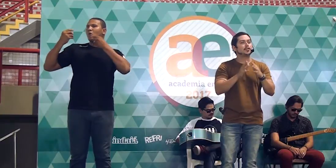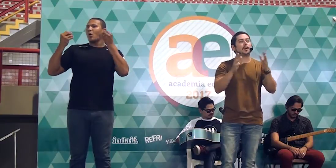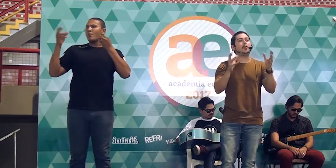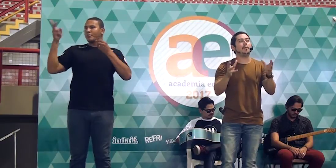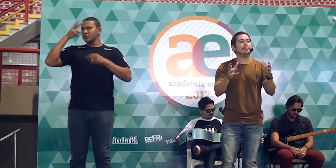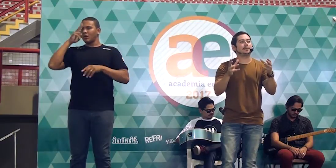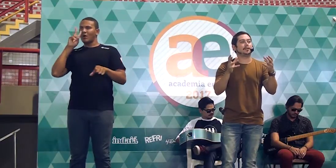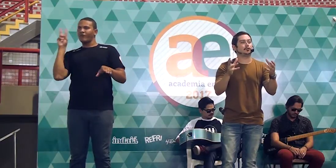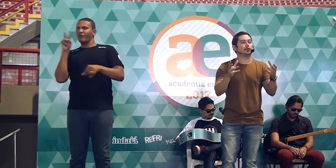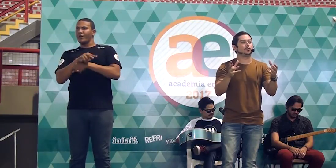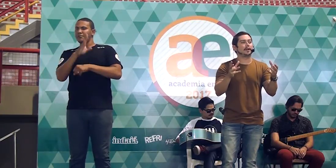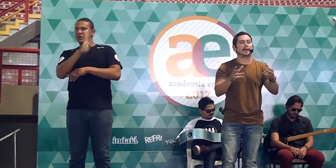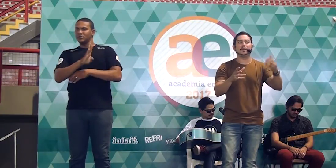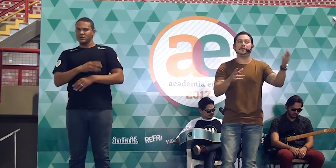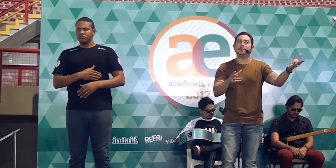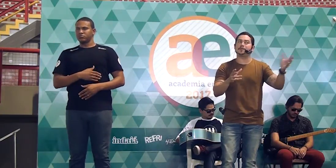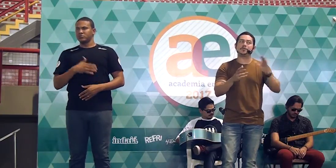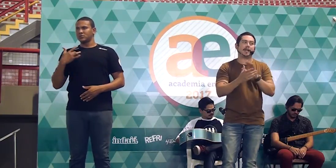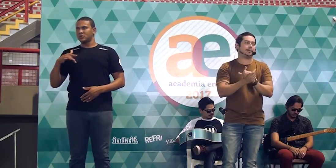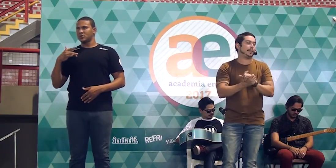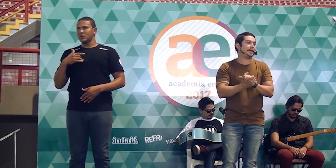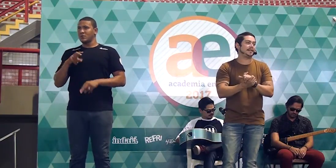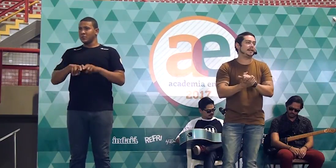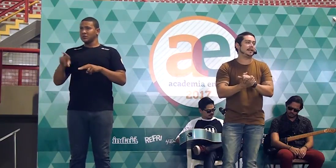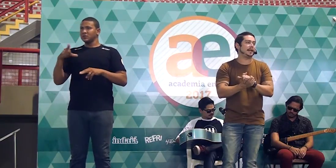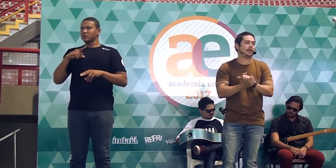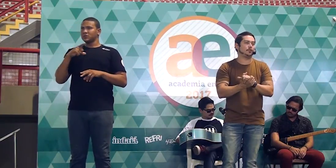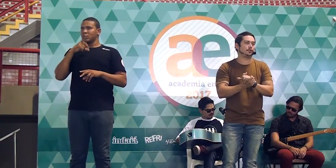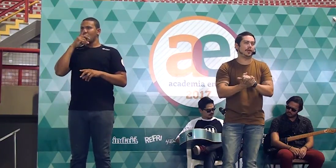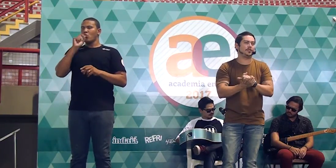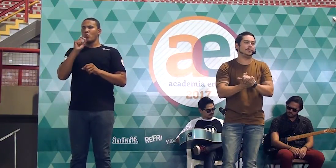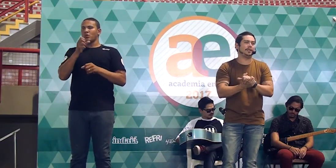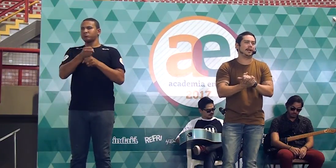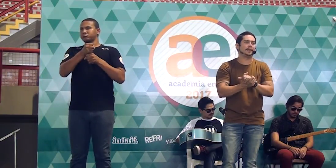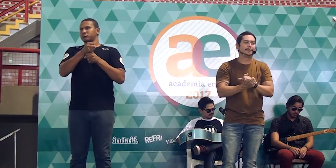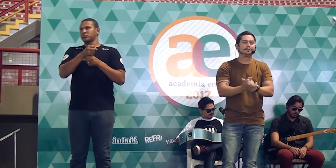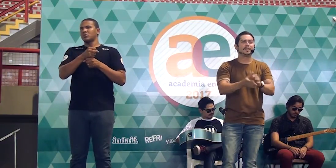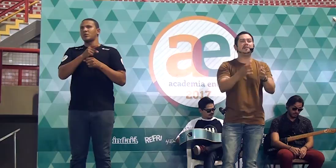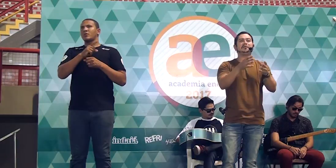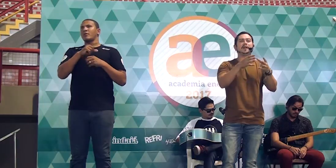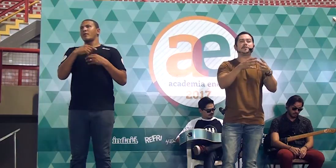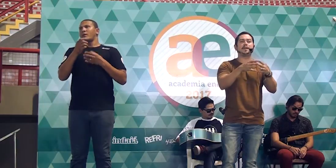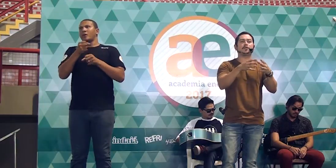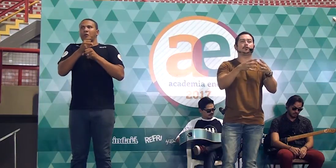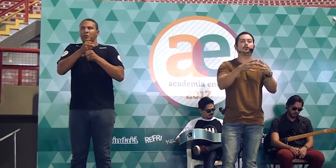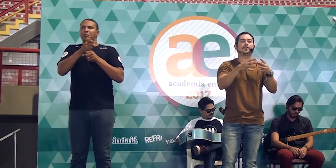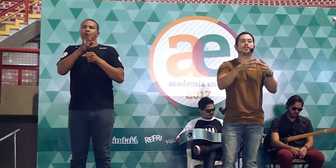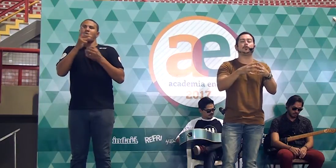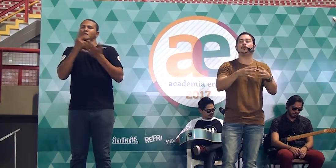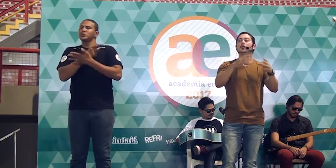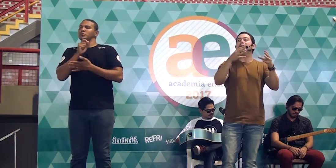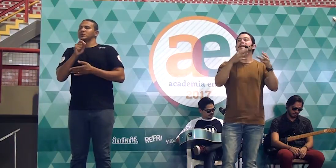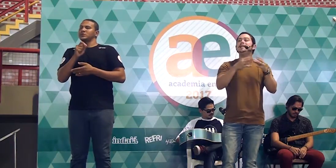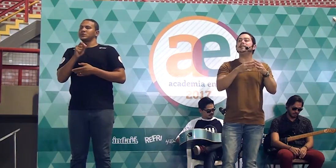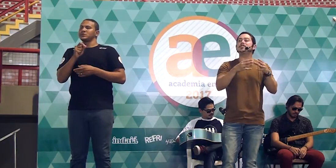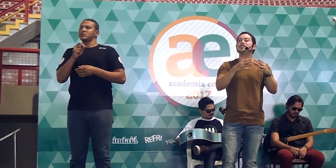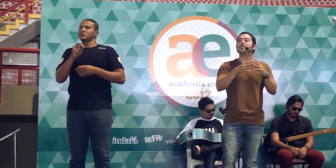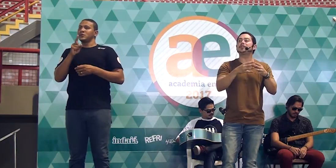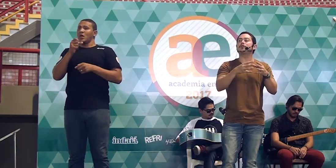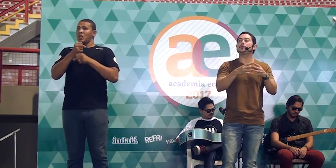inimigos. Chegou um momento da tortura que ela não foi mais usada para perseguir quem era contra o regime militar. Infelizmente, a tortura se tornou